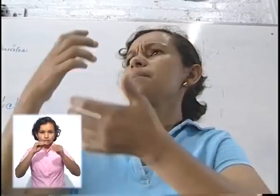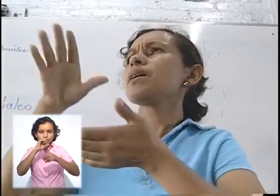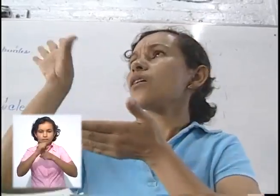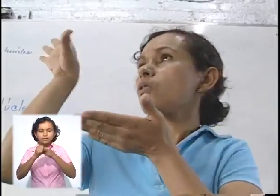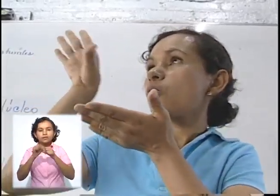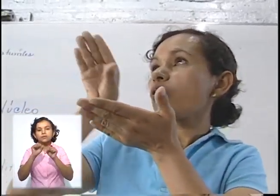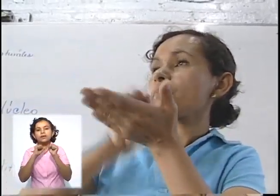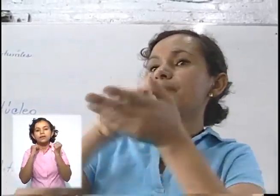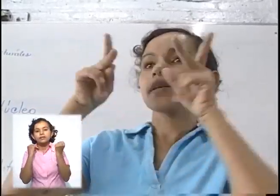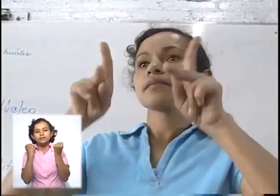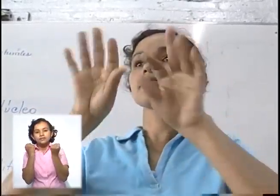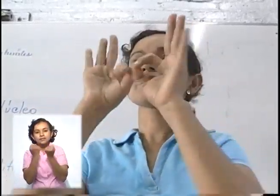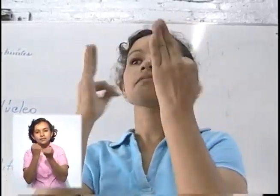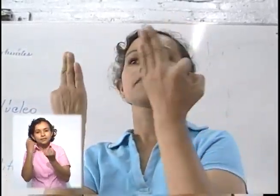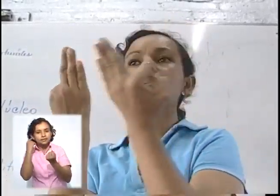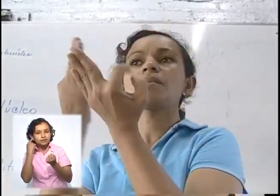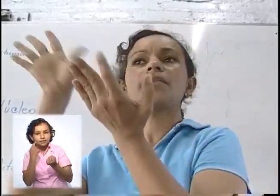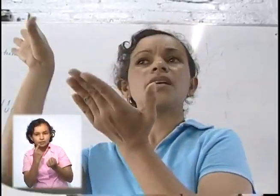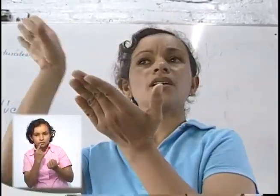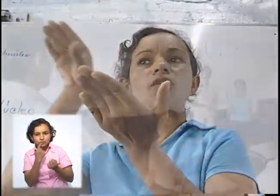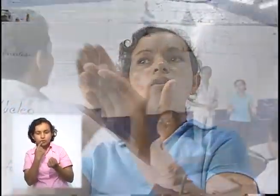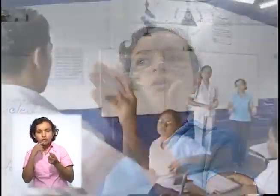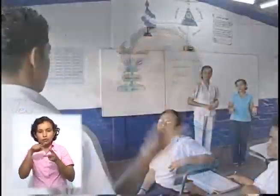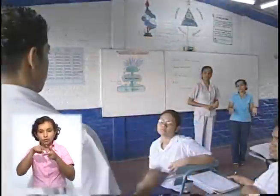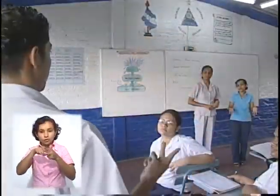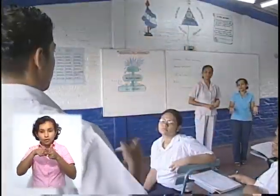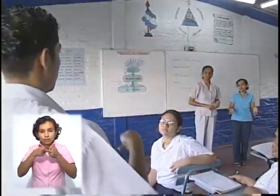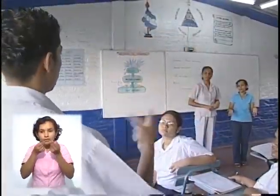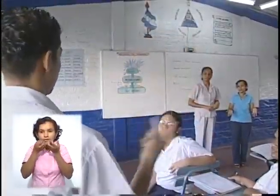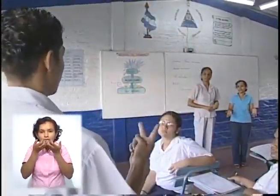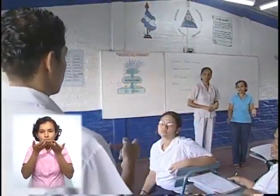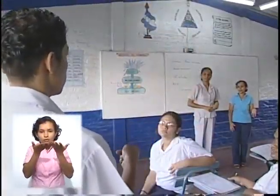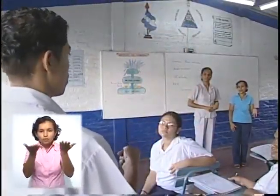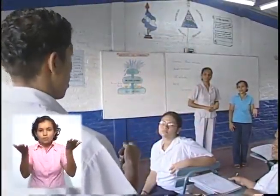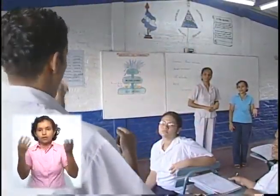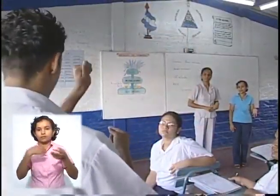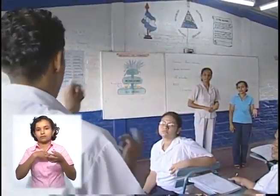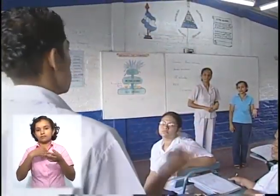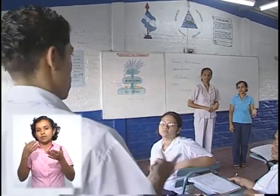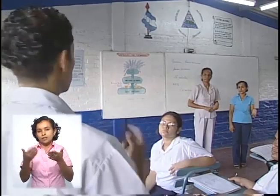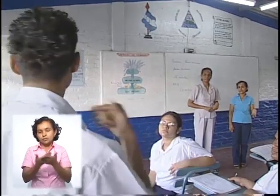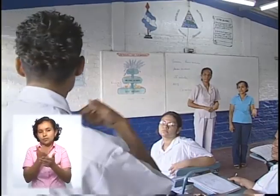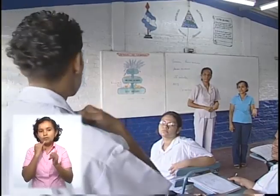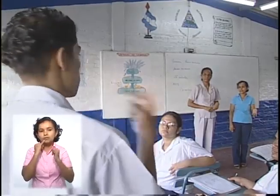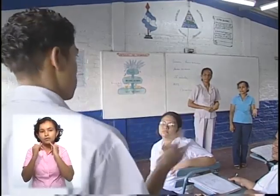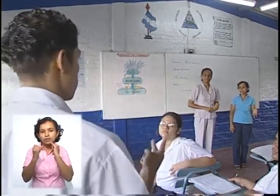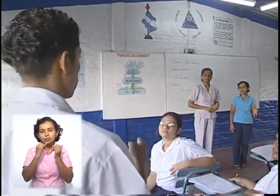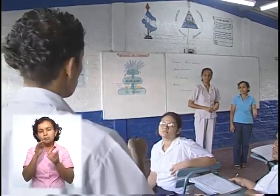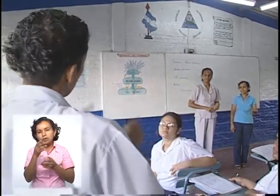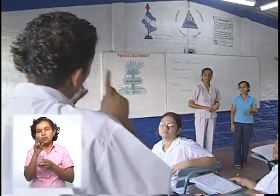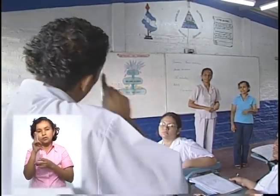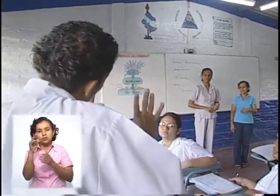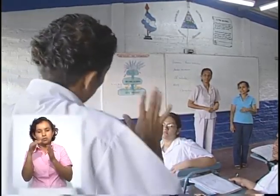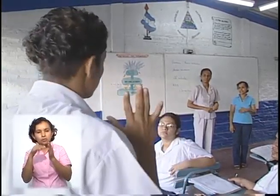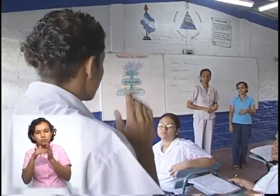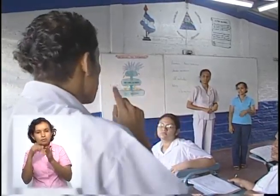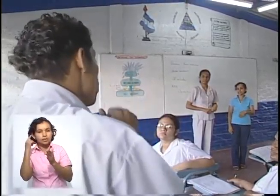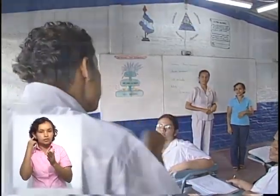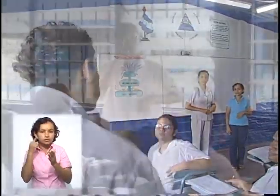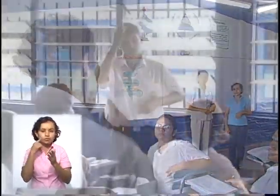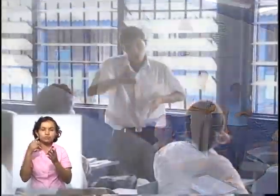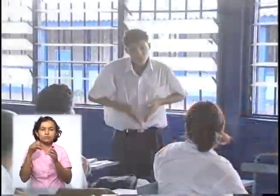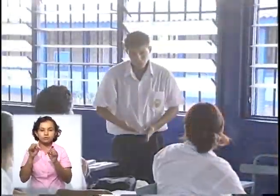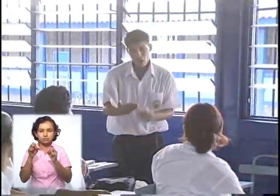Asociación Nacional de Sordos se ha encargado de perfeccionar y difundir el idioma entre los más de 2.000 sordos con los cuales ha logrado establecer